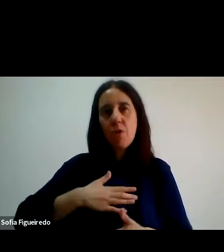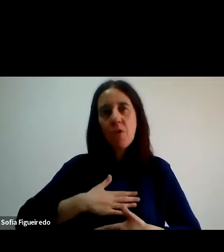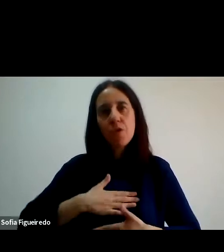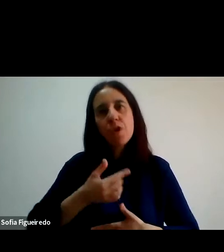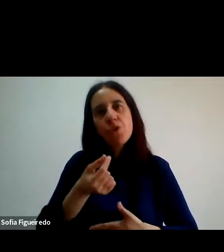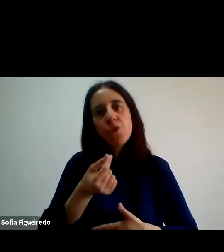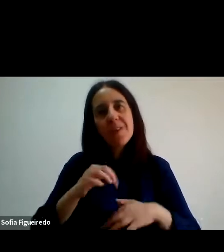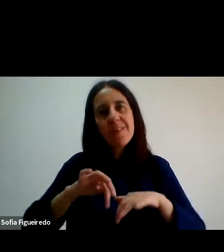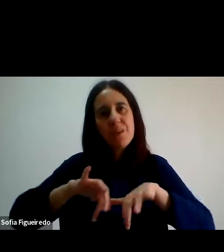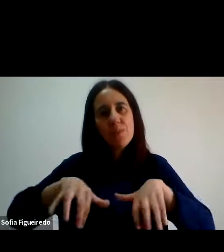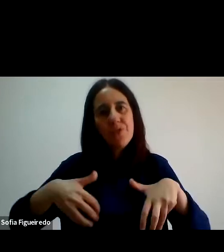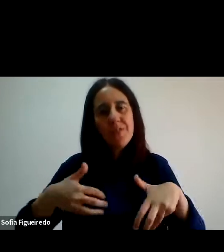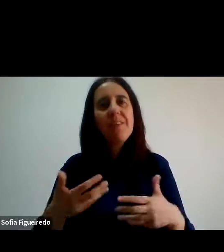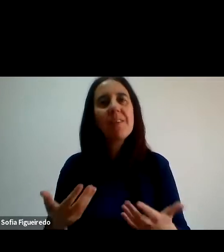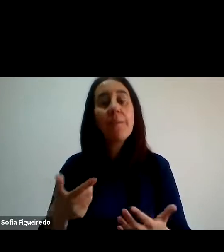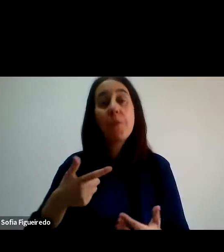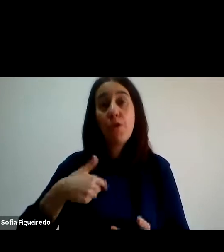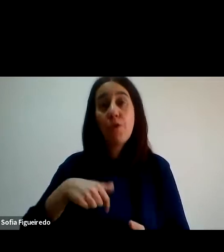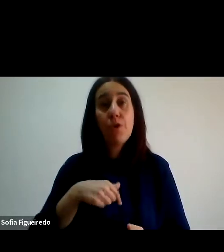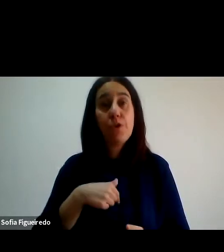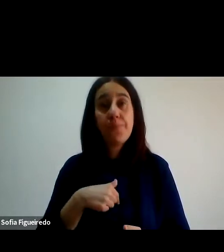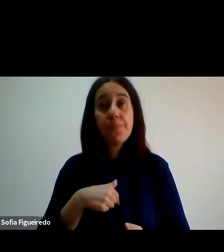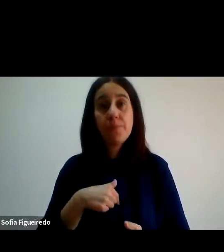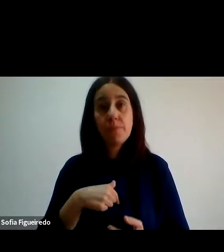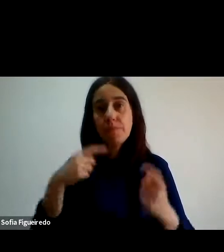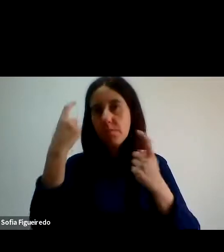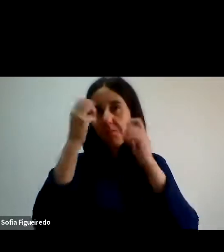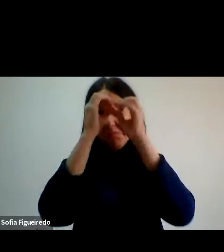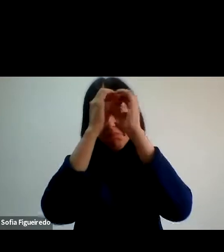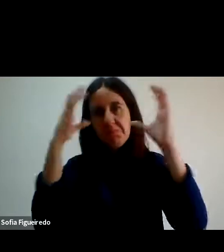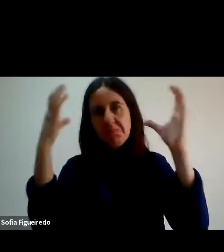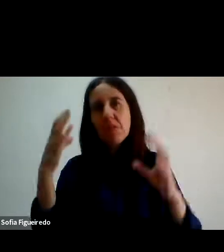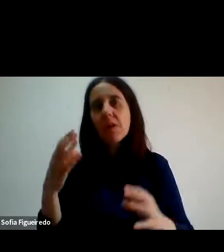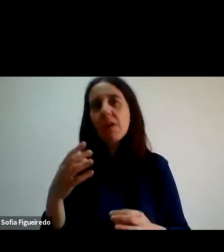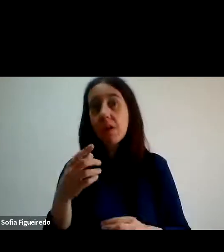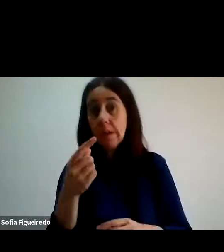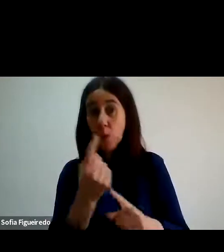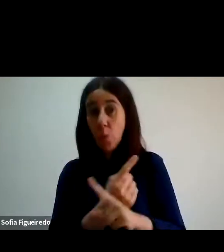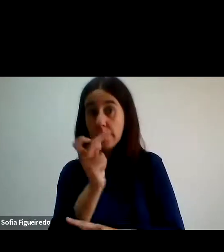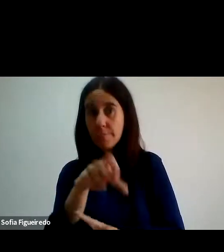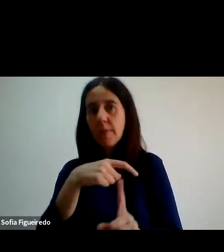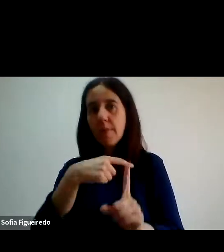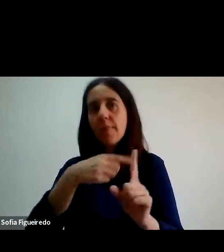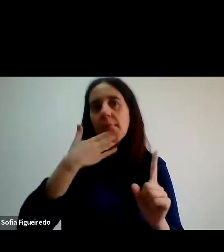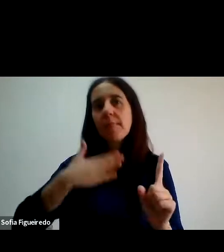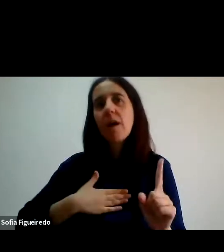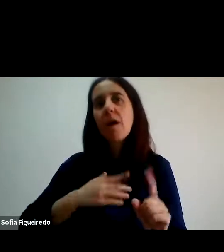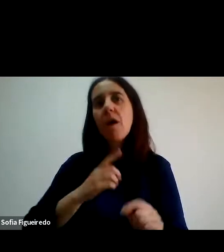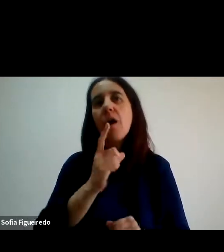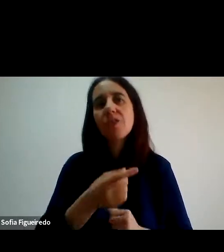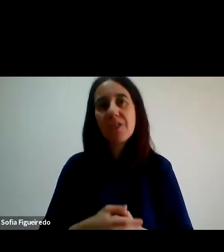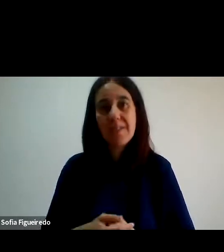bocadinho egoístas, que é, nós pensamos o que é que eu tenho a ganhar com determinada coisa, muitas vezes. Eu quero